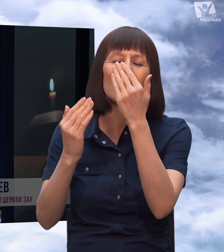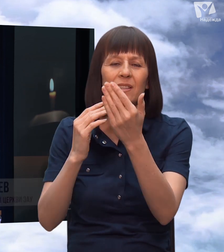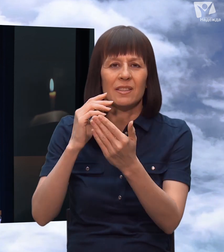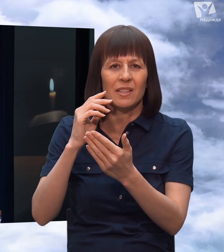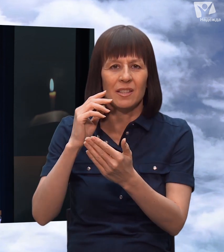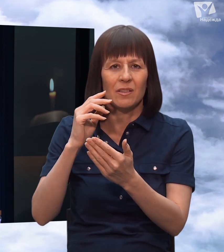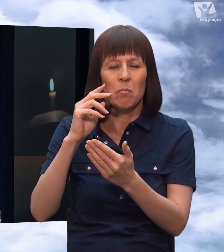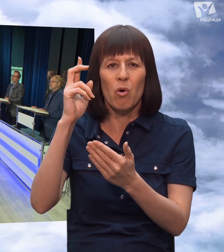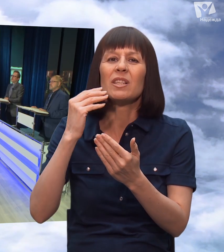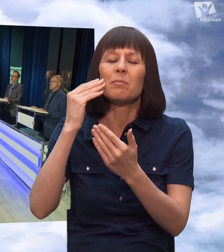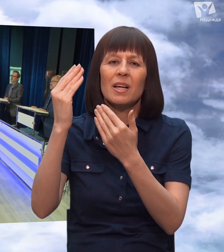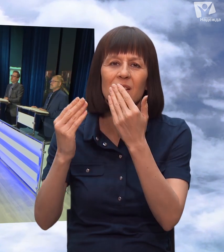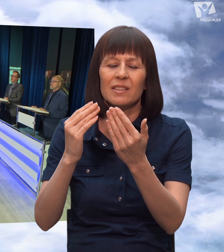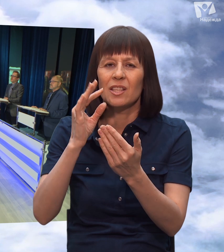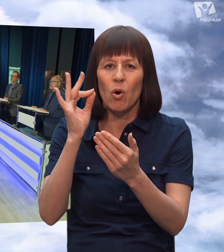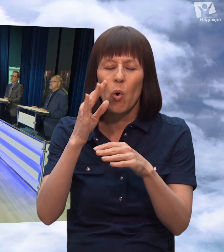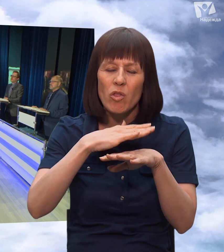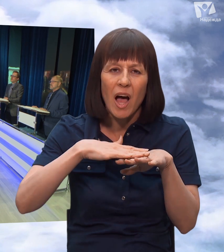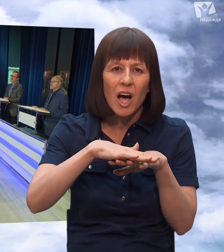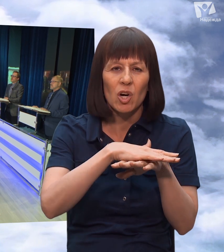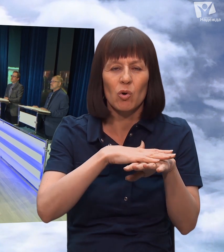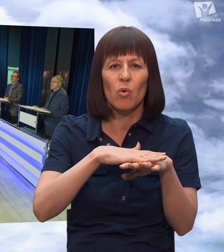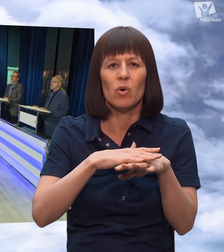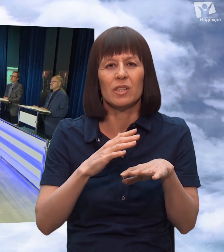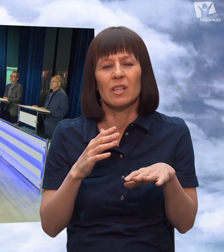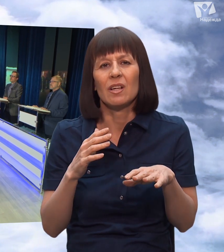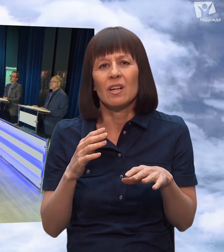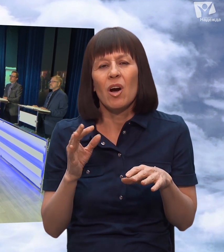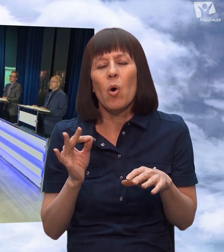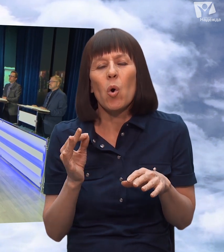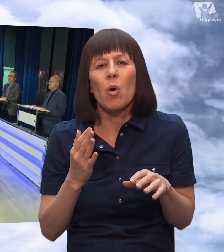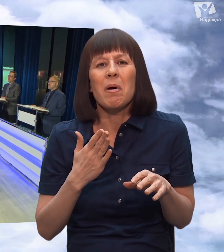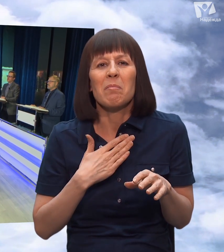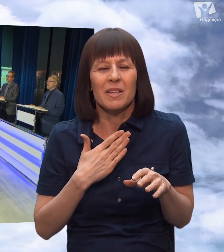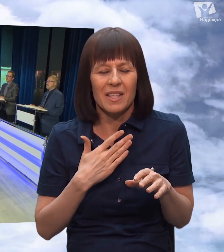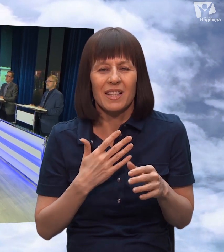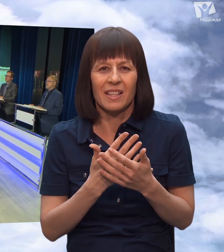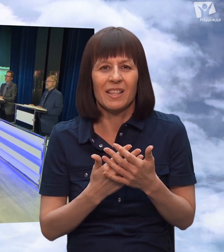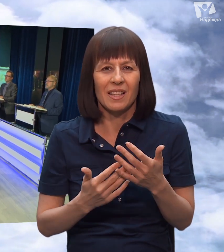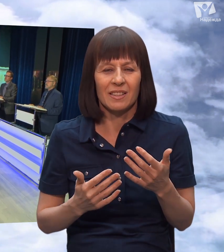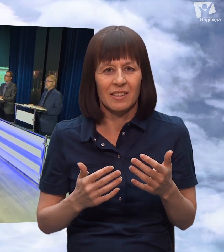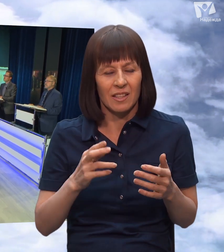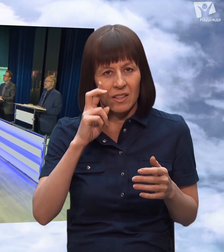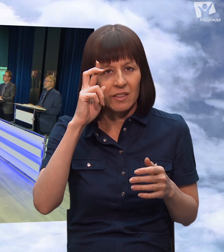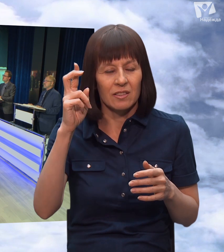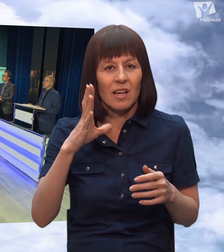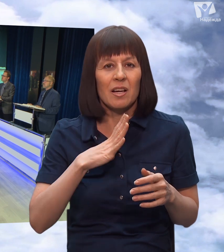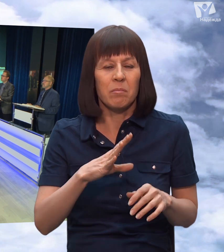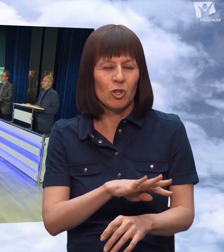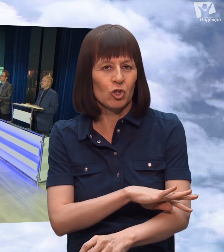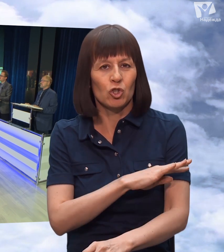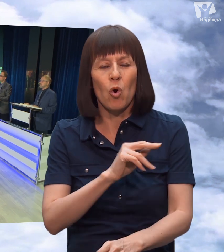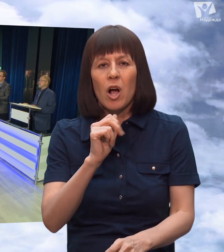вот что есть такое вот состояние глубокого наверное покаяние то есть сраженный молнией